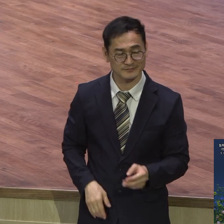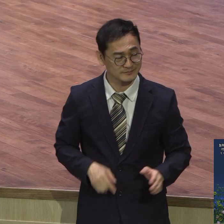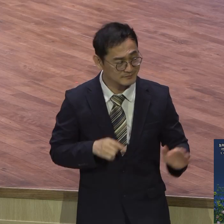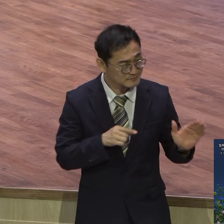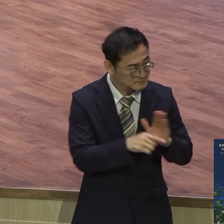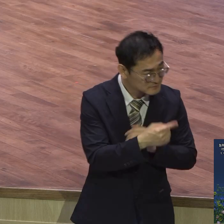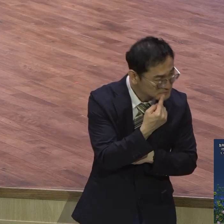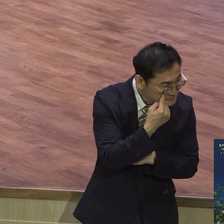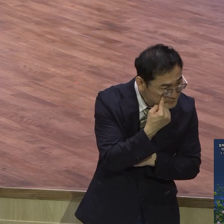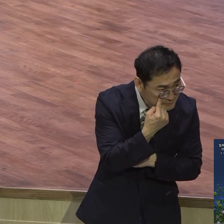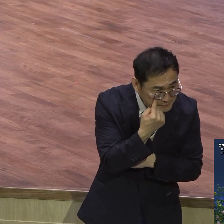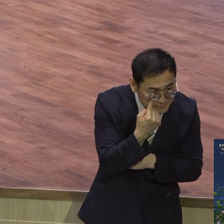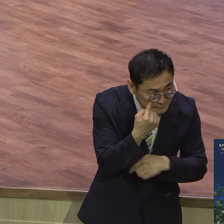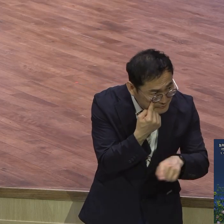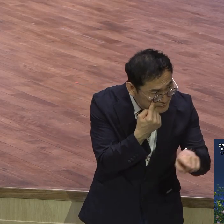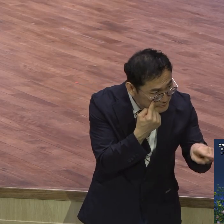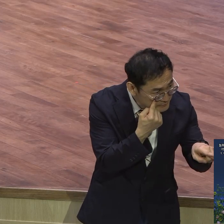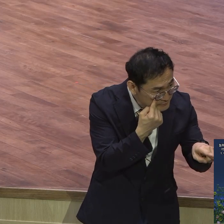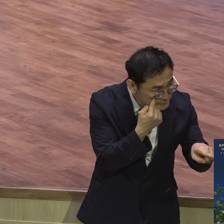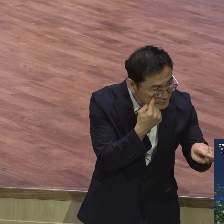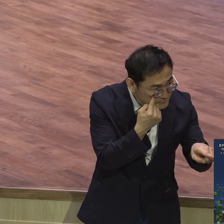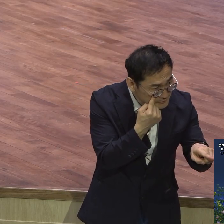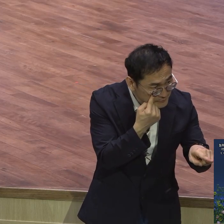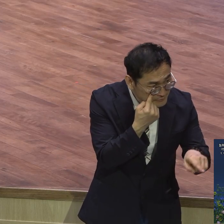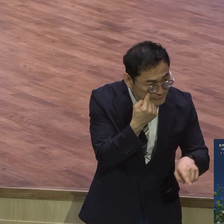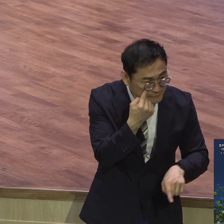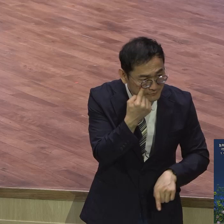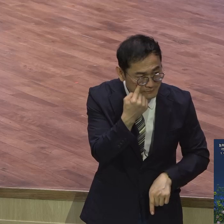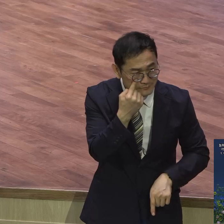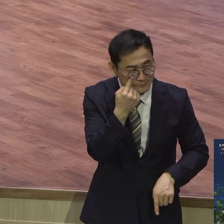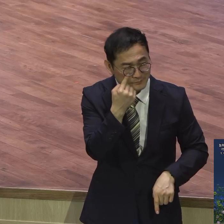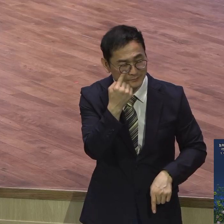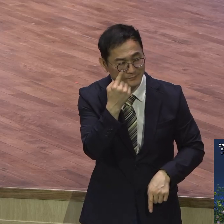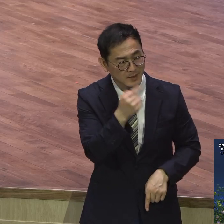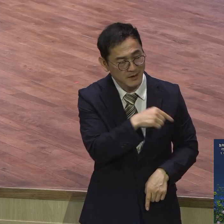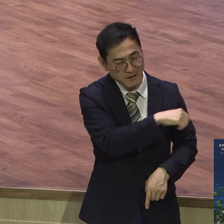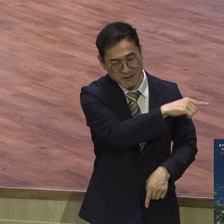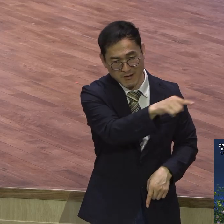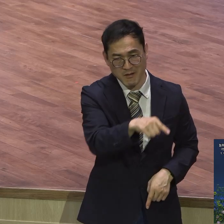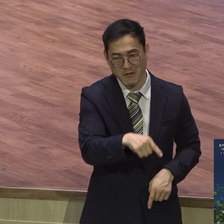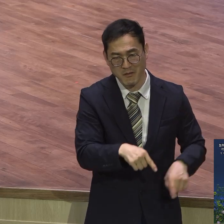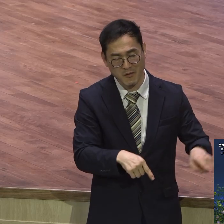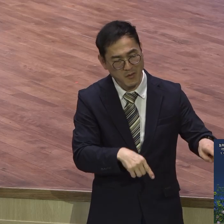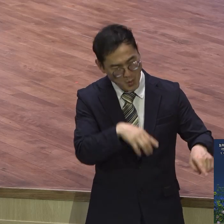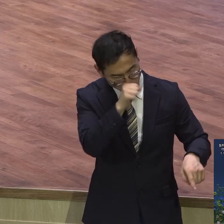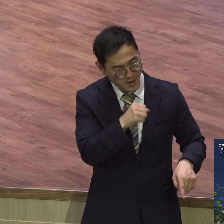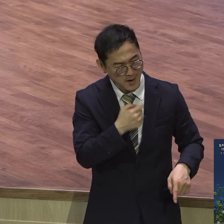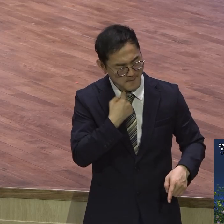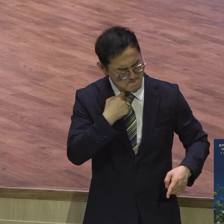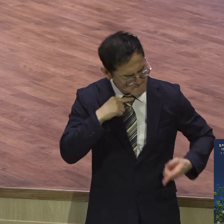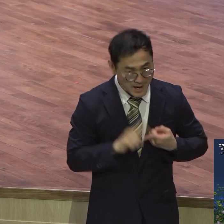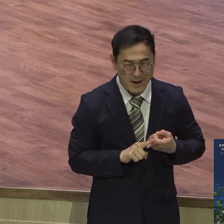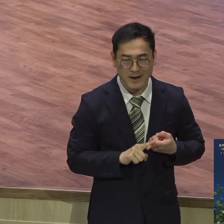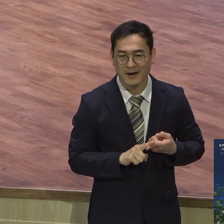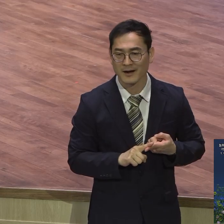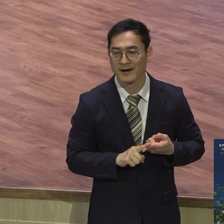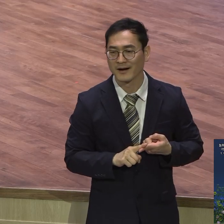하나님이 말씀하신 그대로 그렇게 과연 적과 꿀이 흐르는 땅이었다.